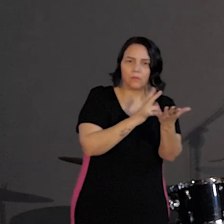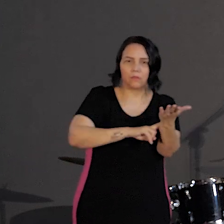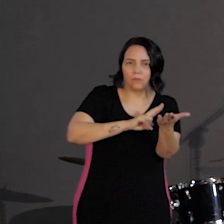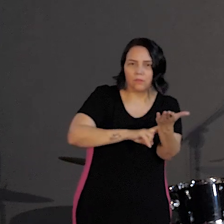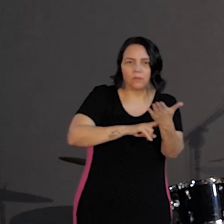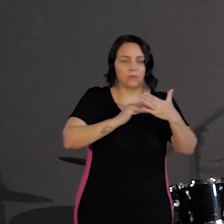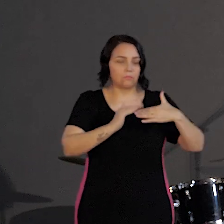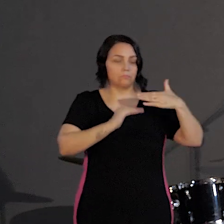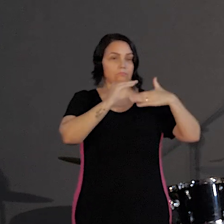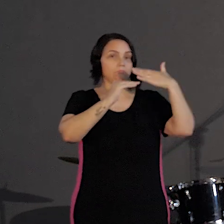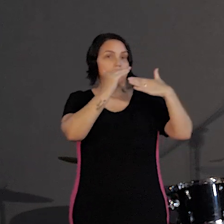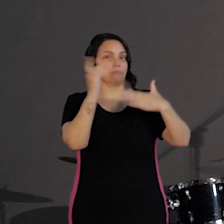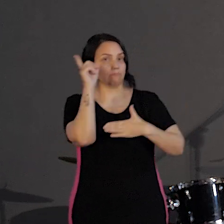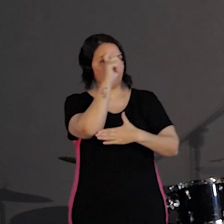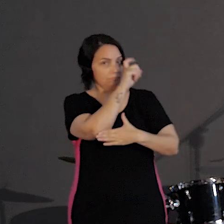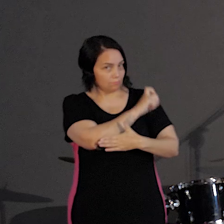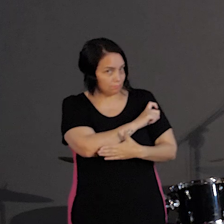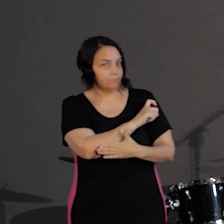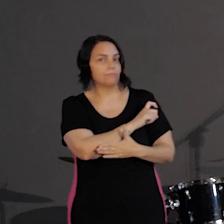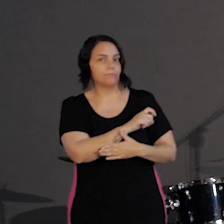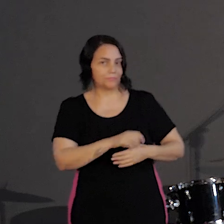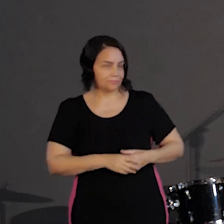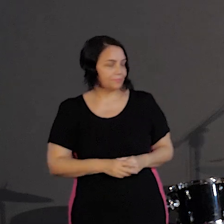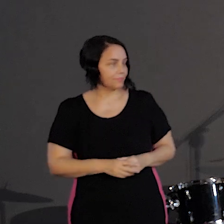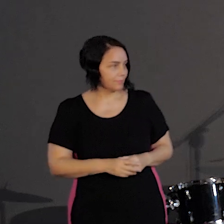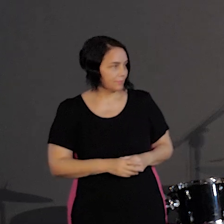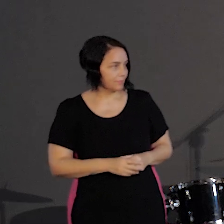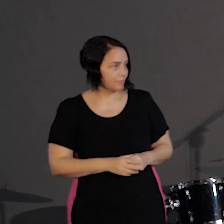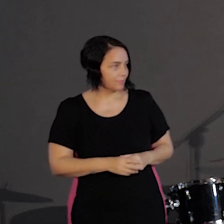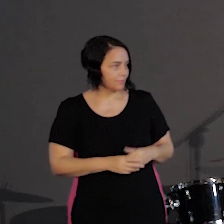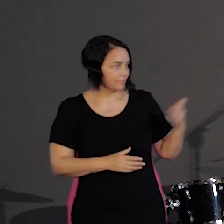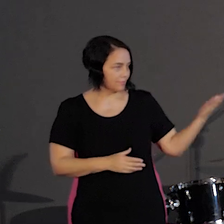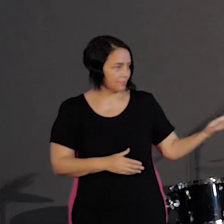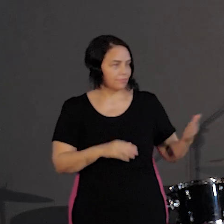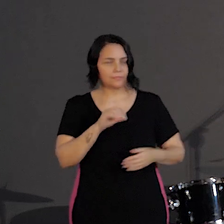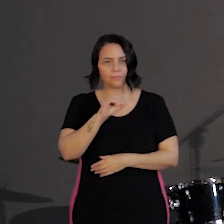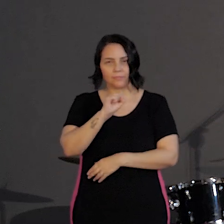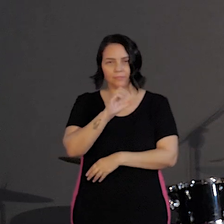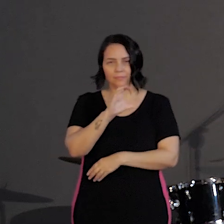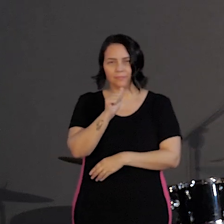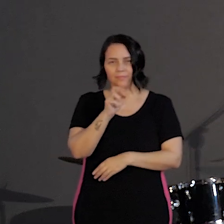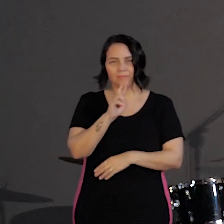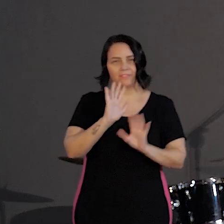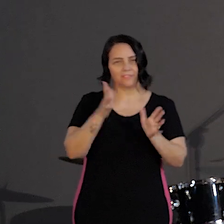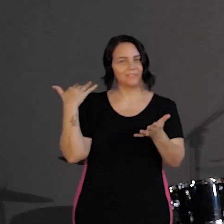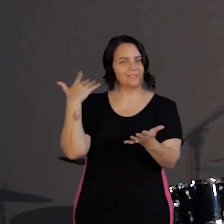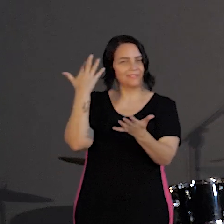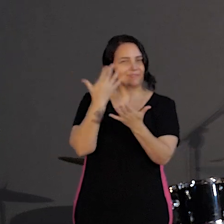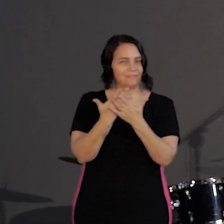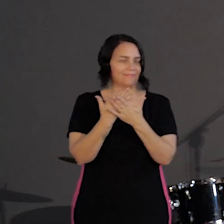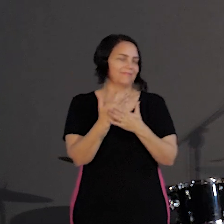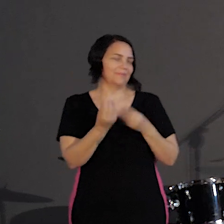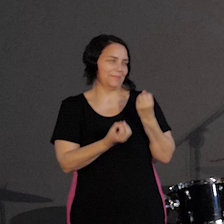de um nível de complexidade um pouco maior já. Tá? Então, o Oscar, como já é um aluno veterano, já estamos vendo